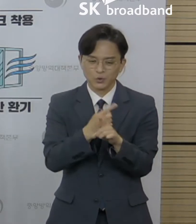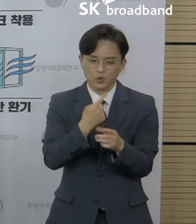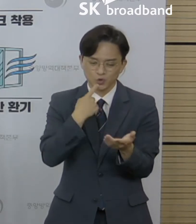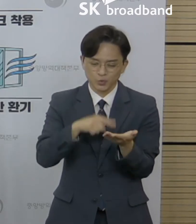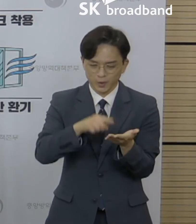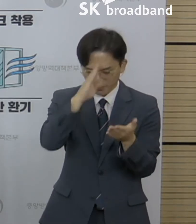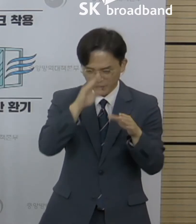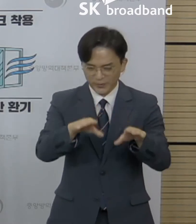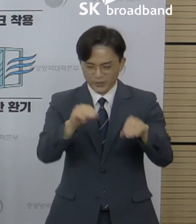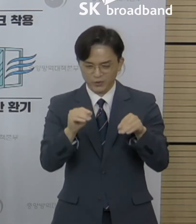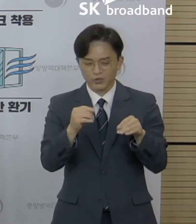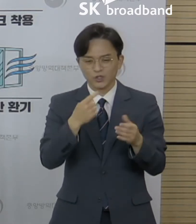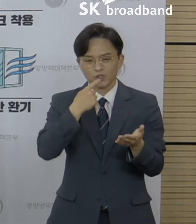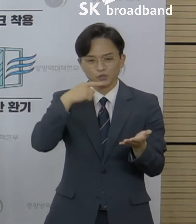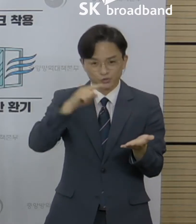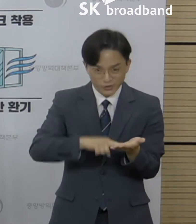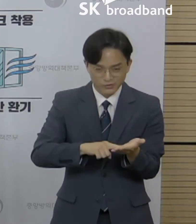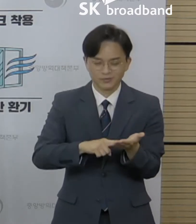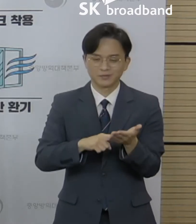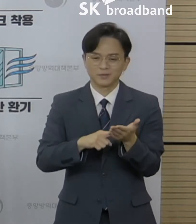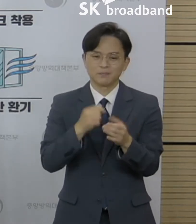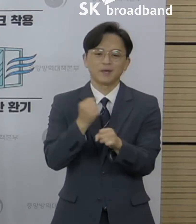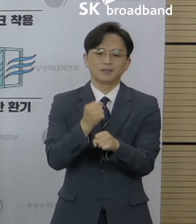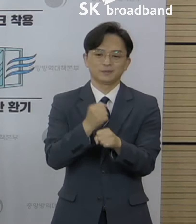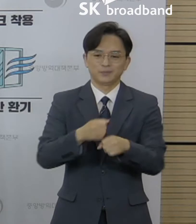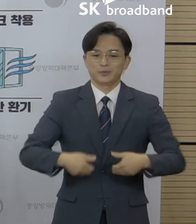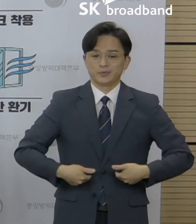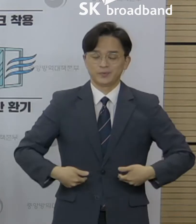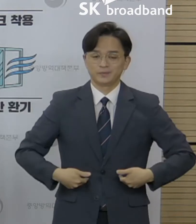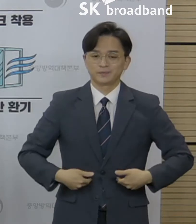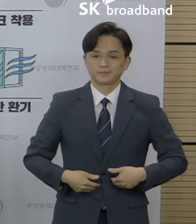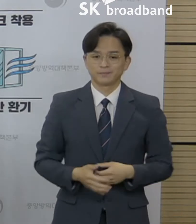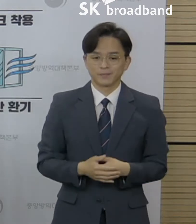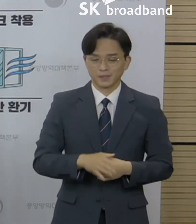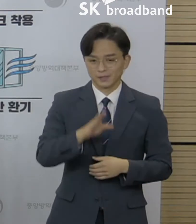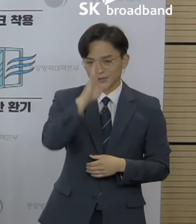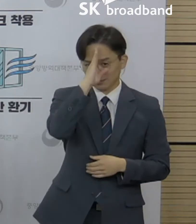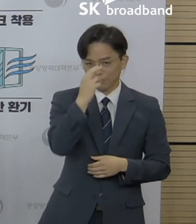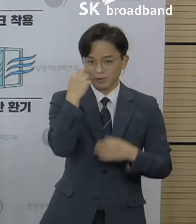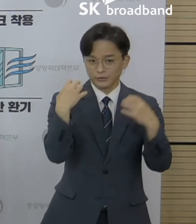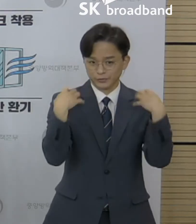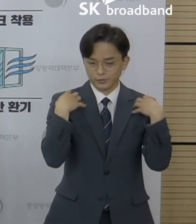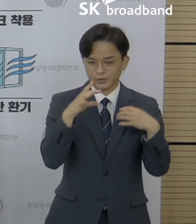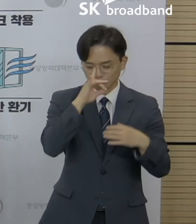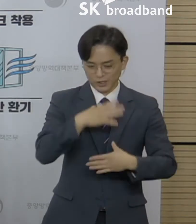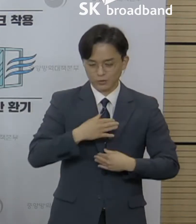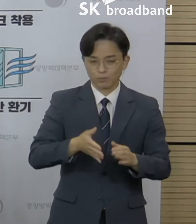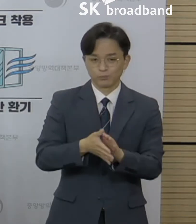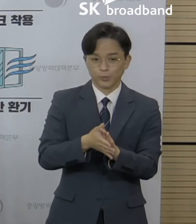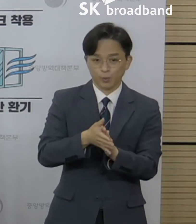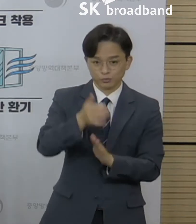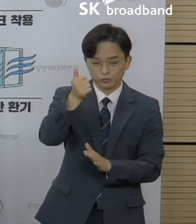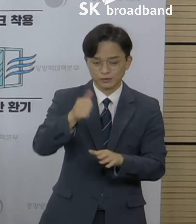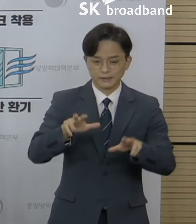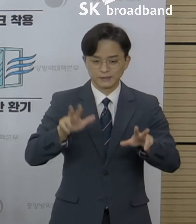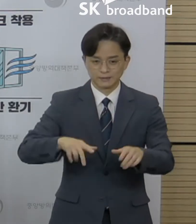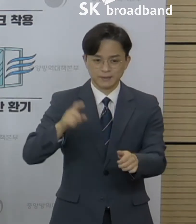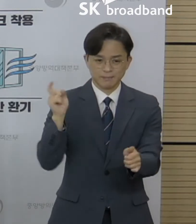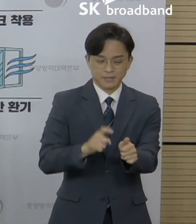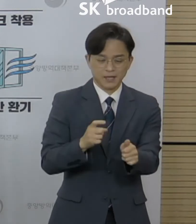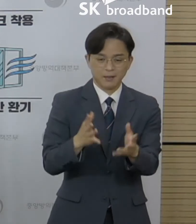시기가 앞당겨 올 수 있다고 굳게 믿으면서 방역당국도 지금 당장의 급증에 철저히